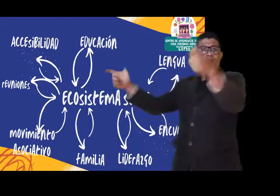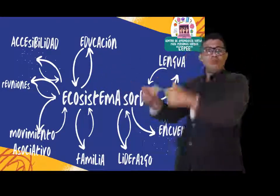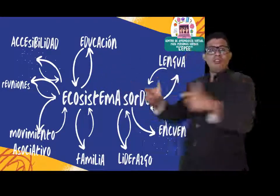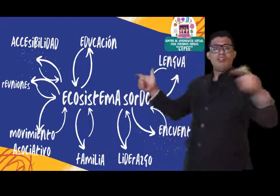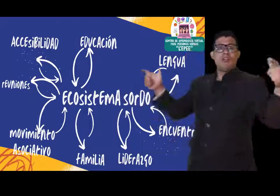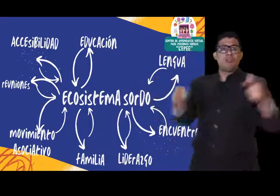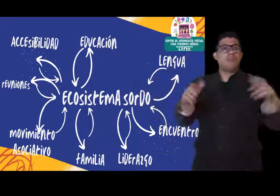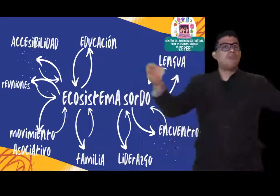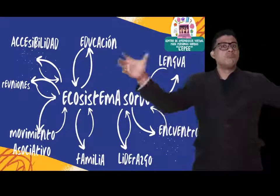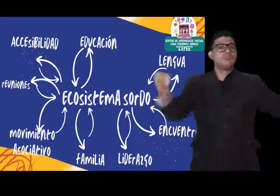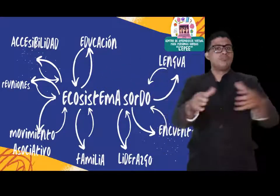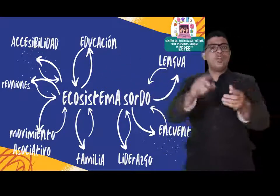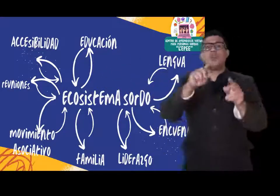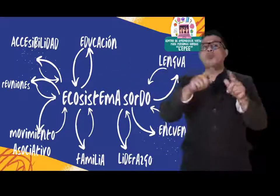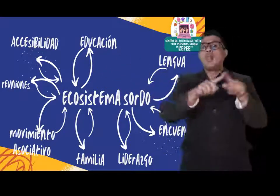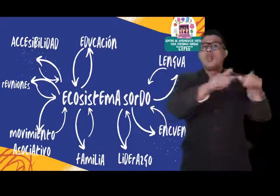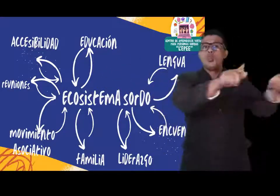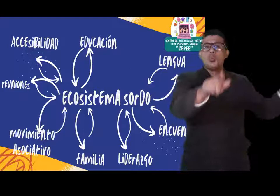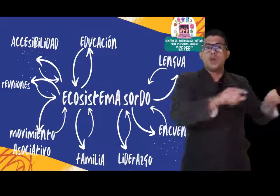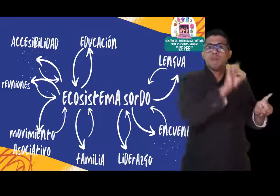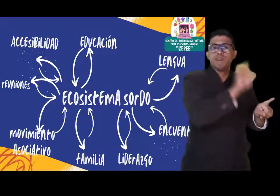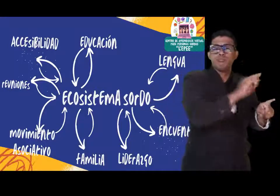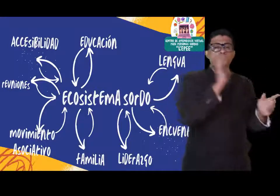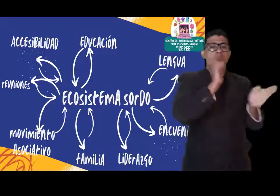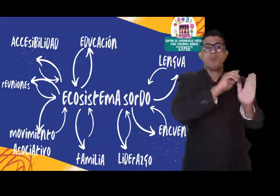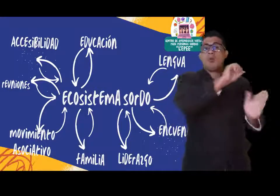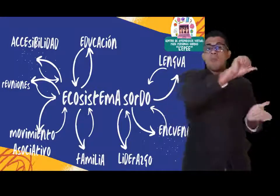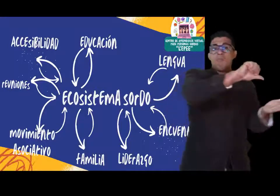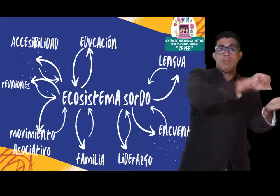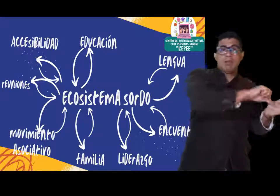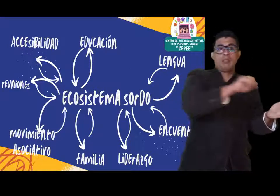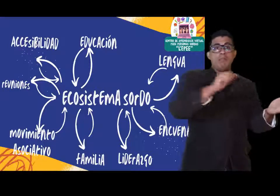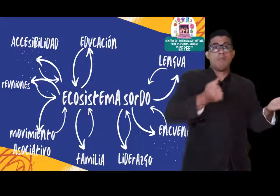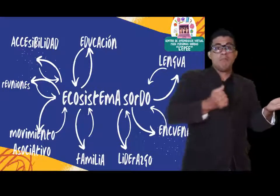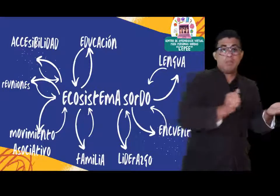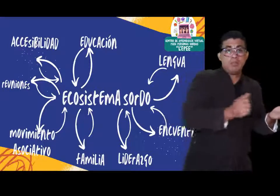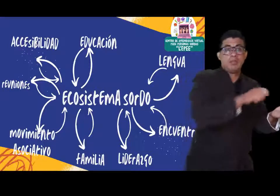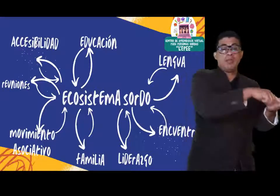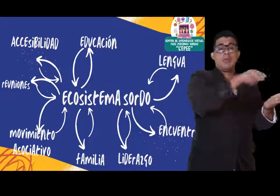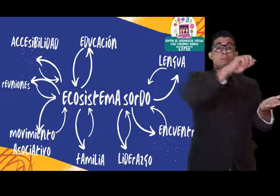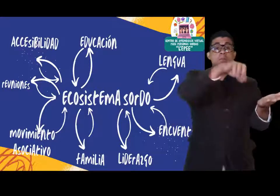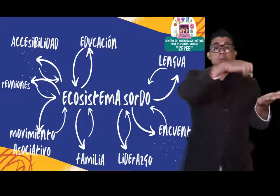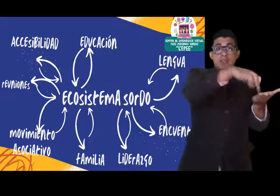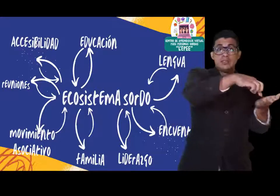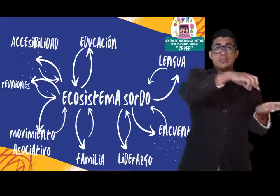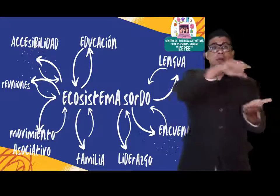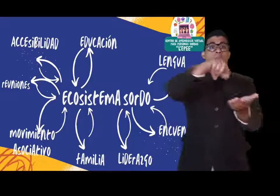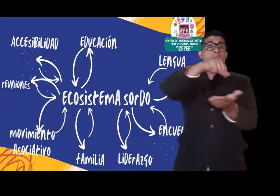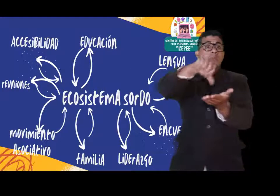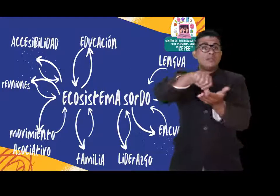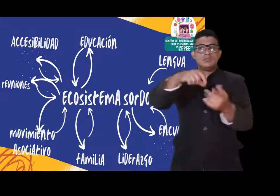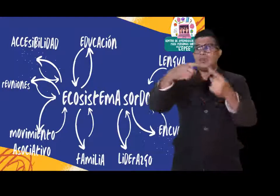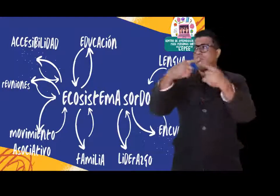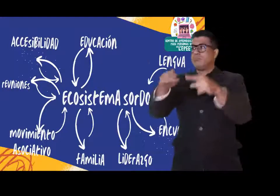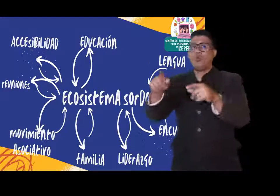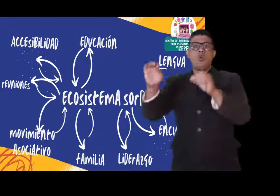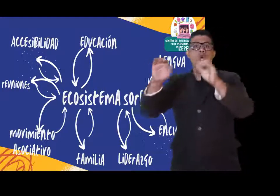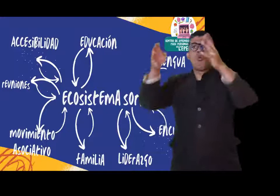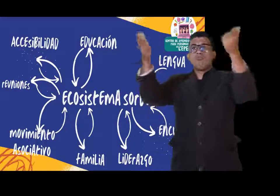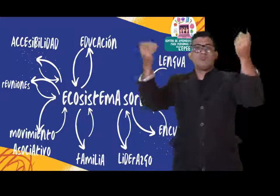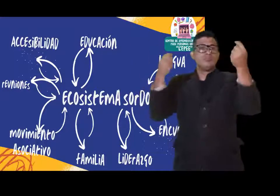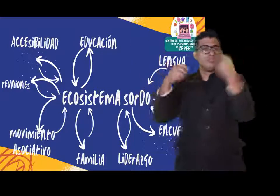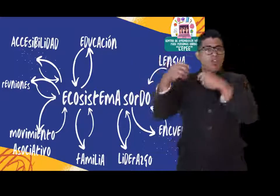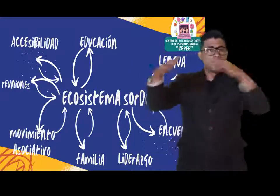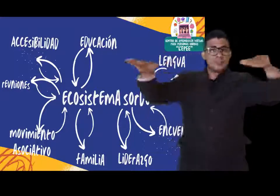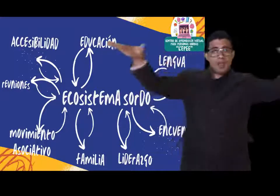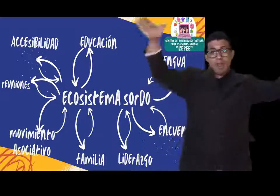personas sordas y comunidad sorda necesitamos reunirnos, ir a un centro comercial o a un lugar